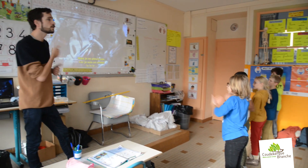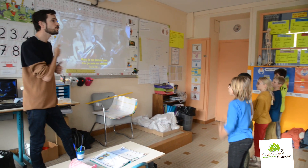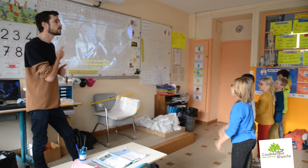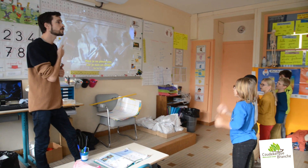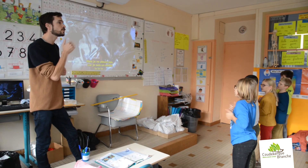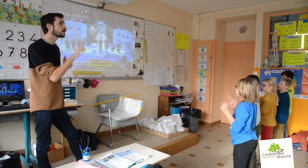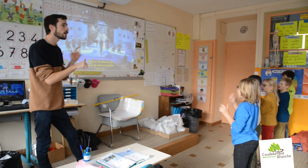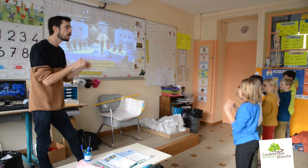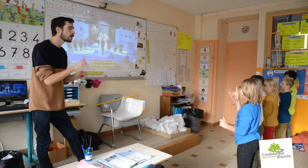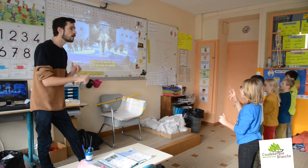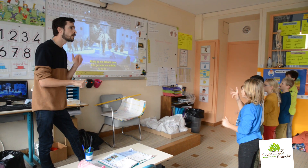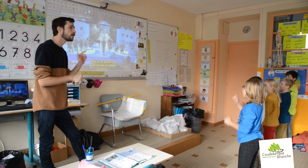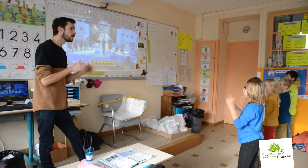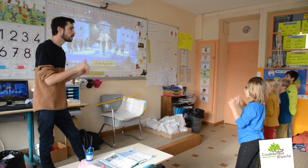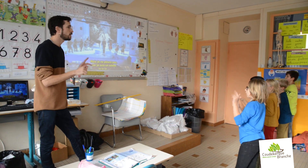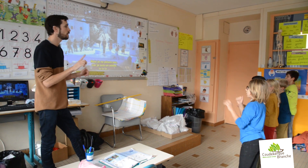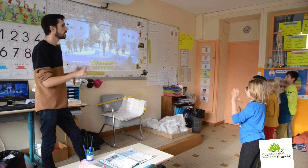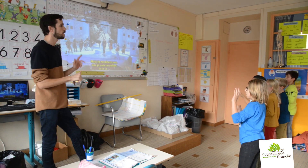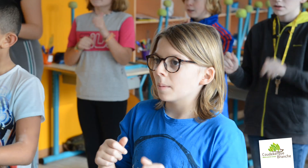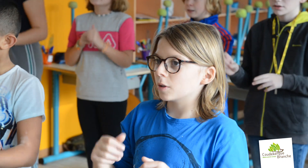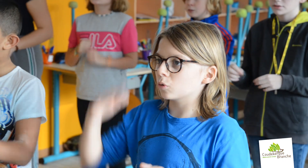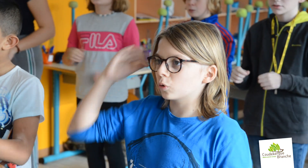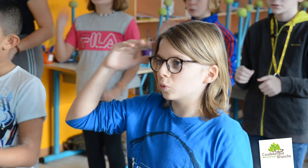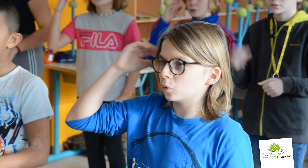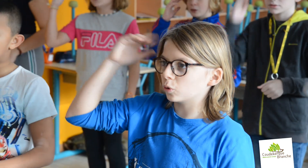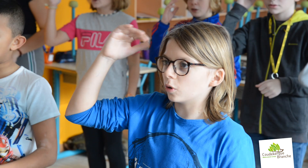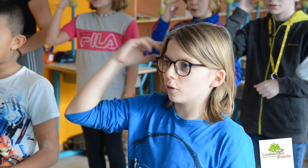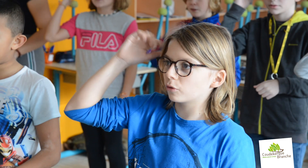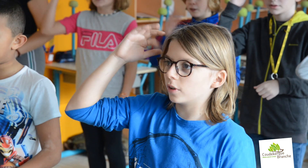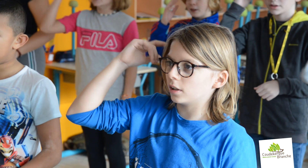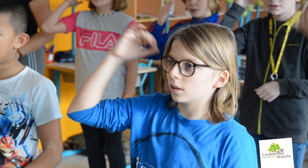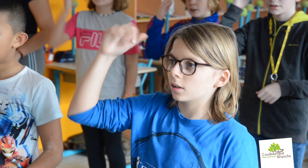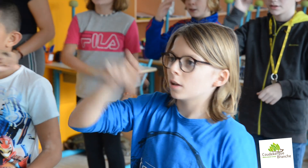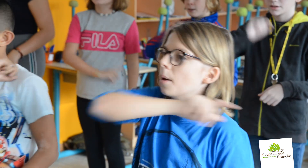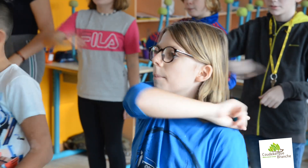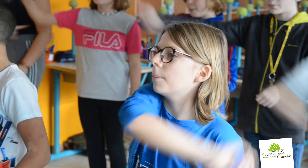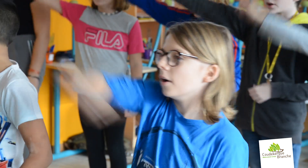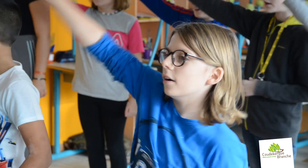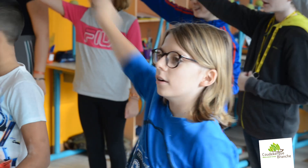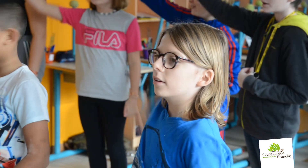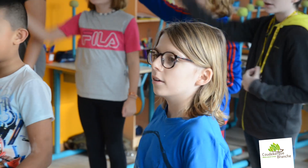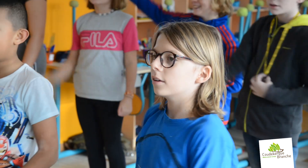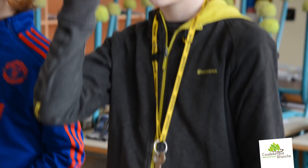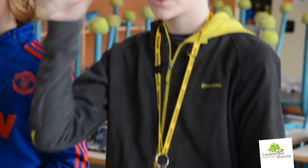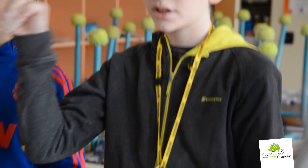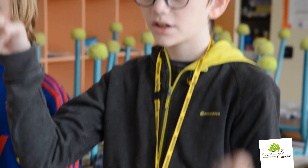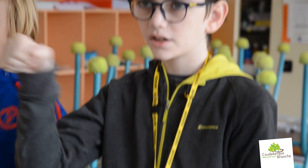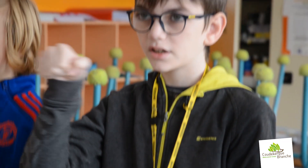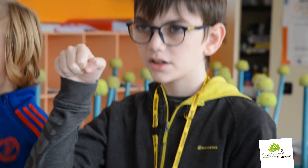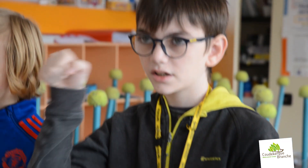compte que en fait, je leur en demandais trop. Donc du coup, j'ai dû supprimer quelques mots dans cette chanson pour que ça soit pas trop